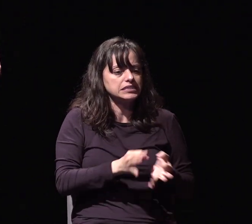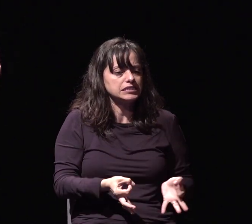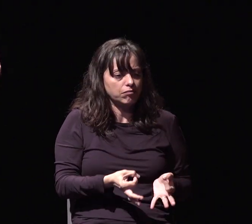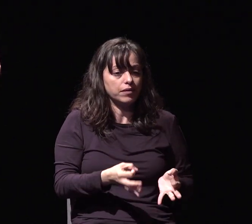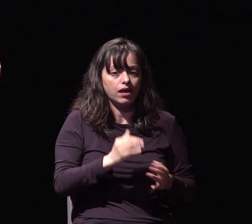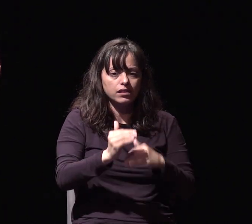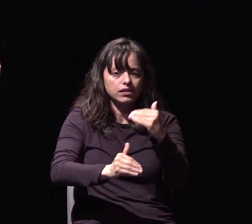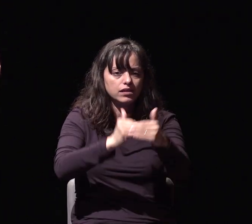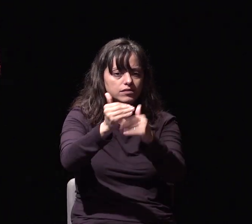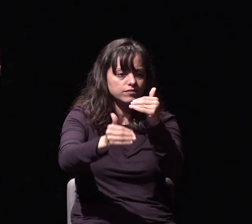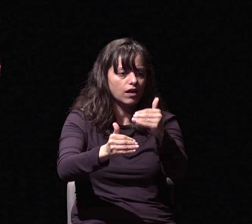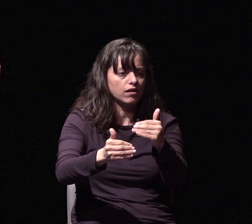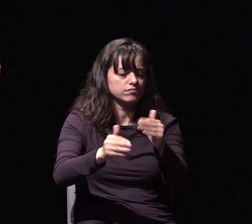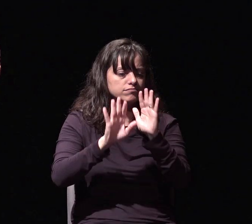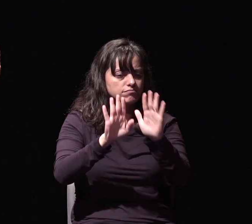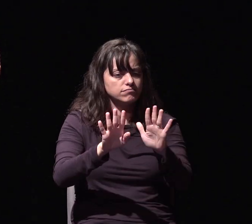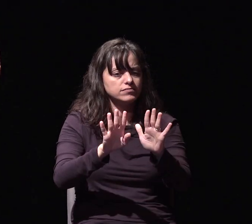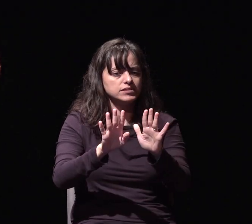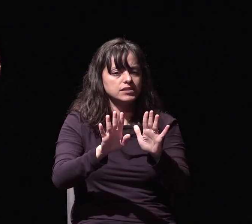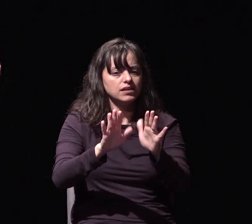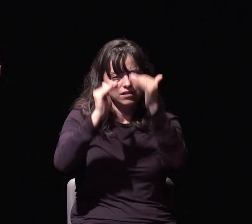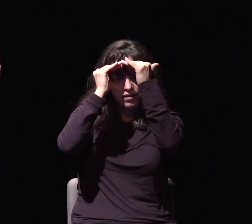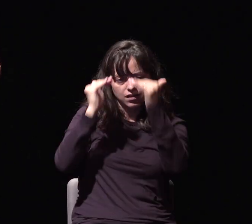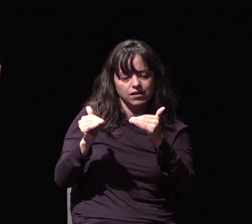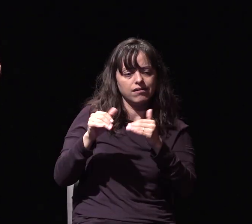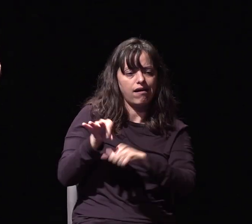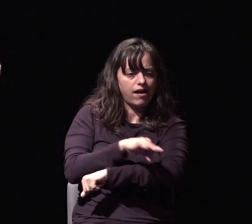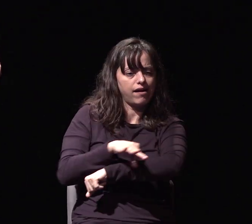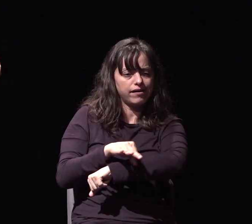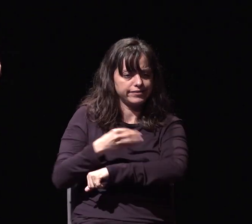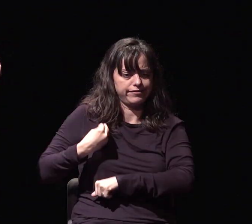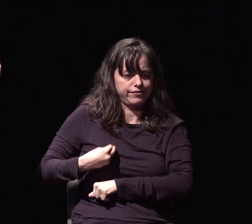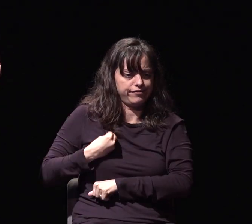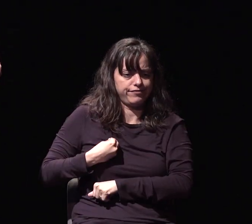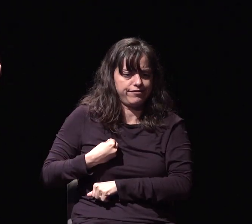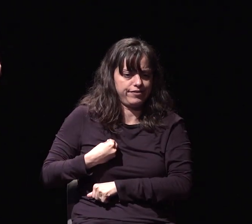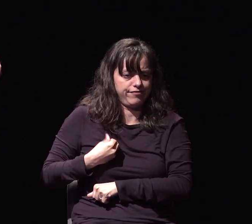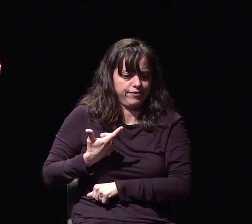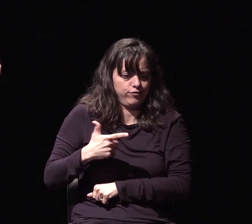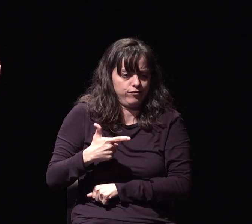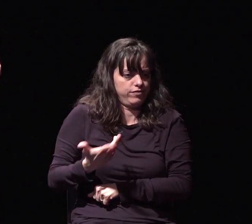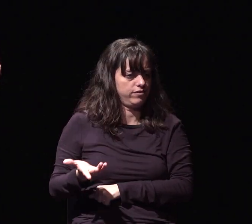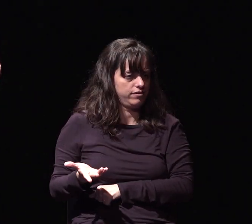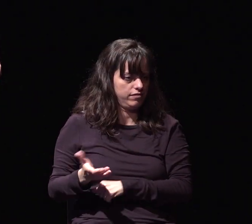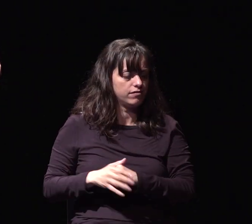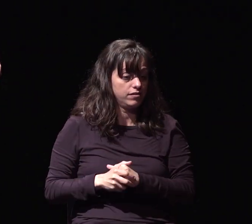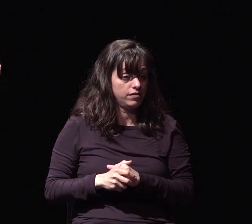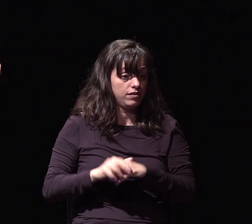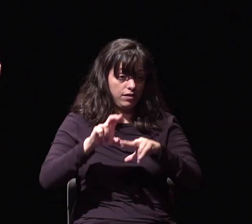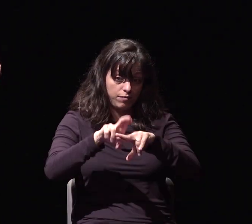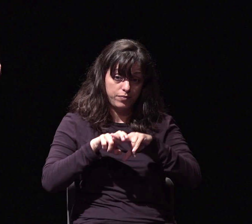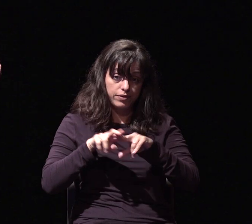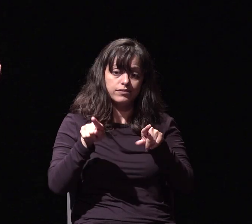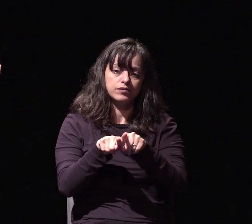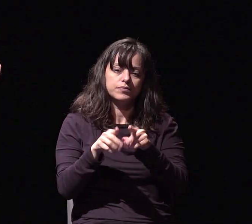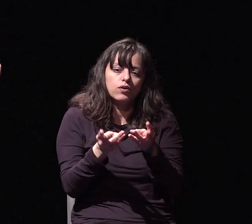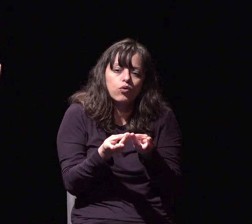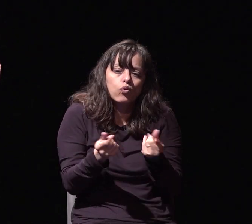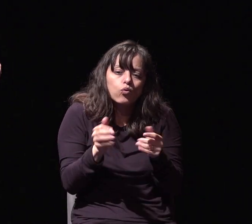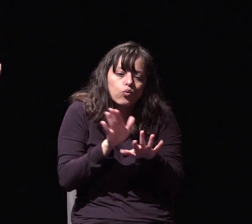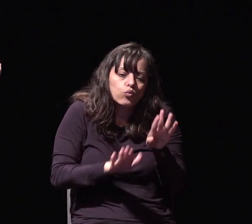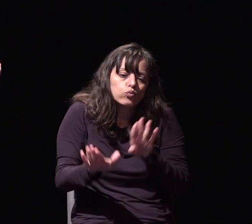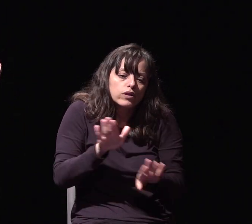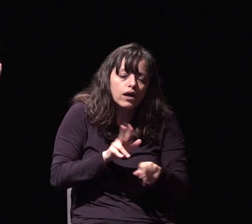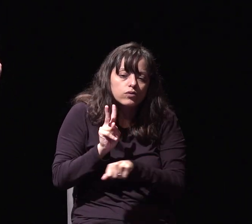para desenvolver em nome de um arquiteto que já não está mais aqui. Né? E, nesse mesmo sentido, tomar muito cuidado quando a gente fala